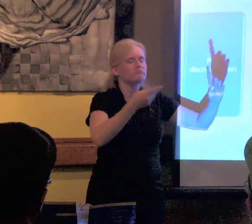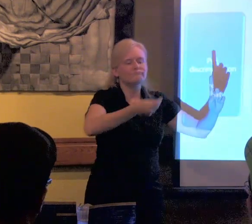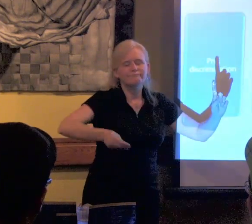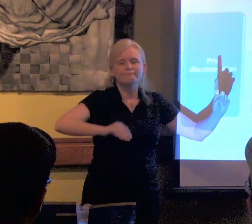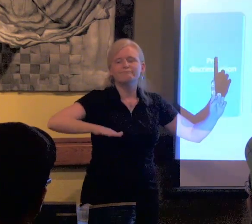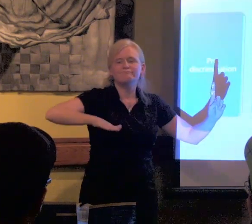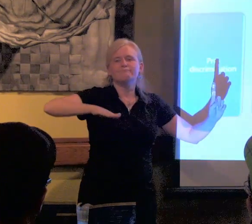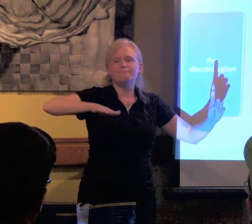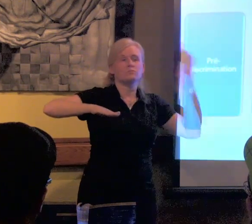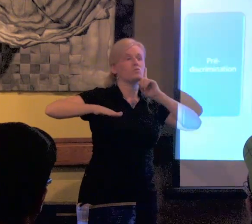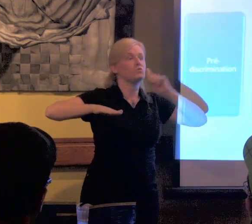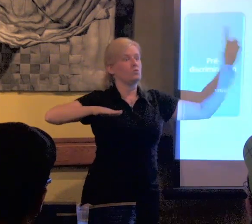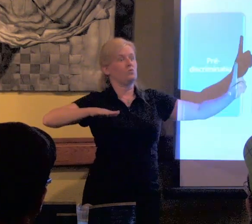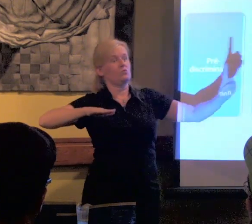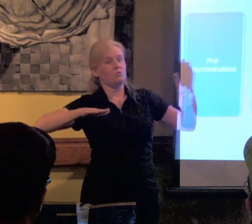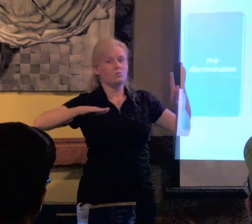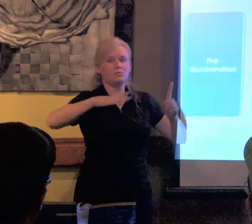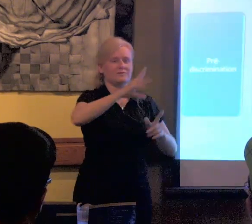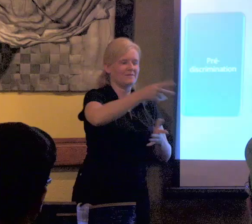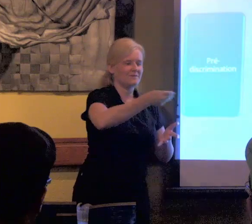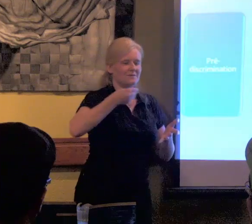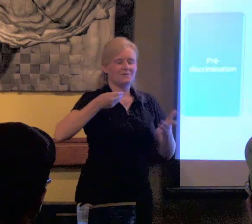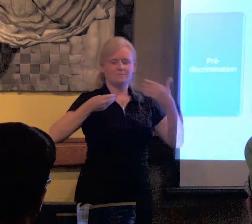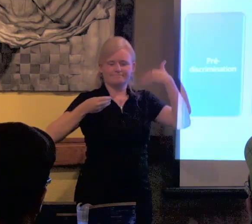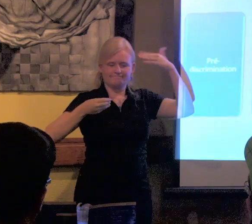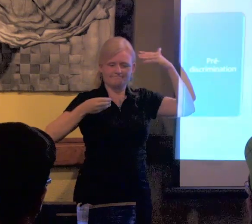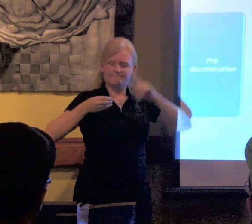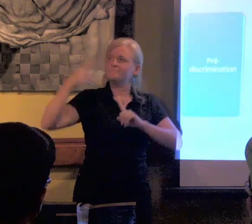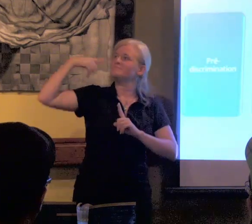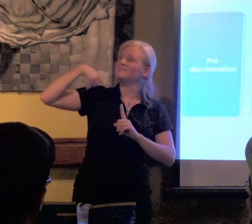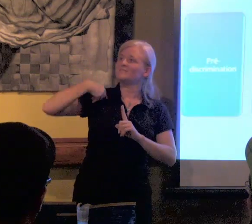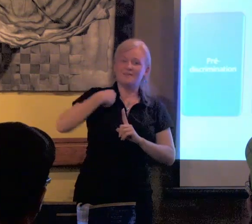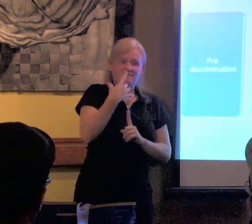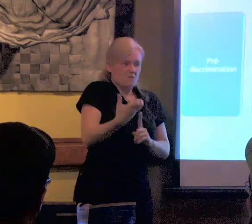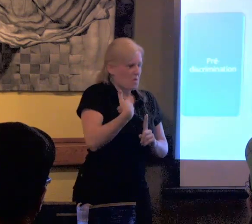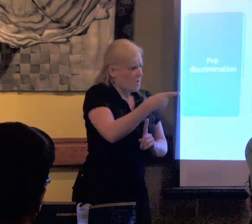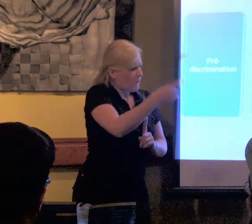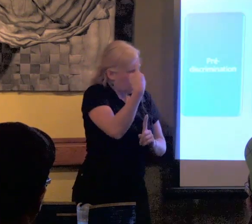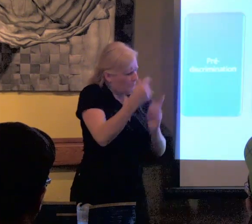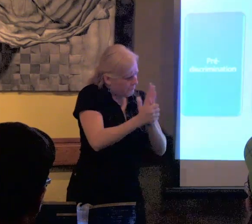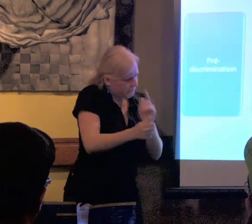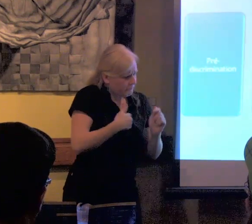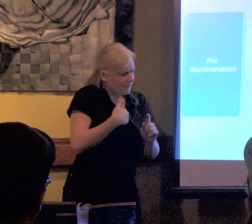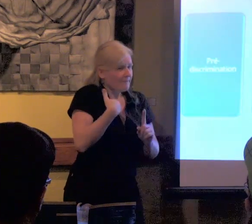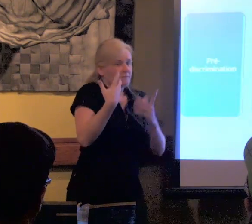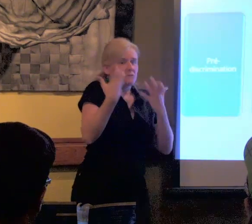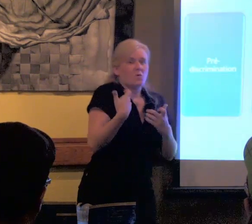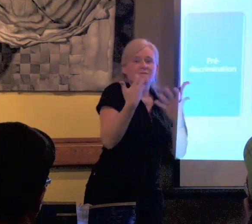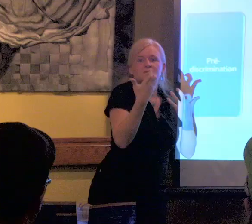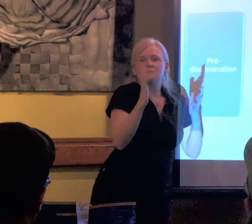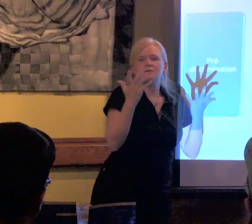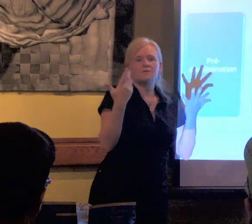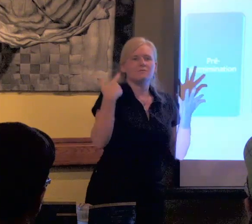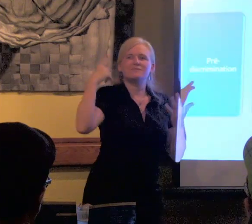qui se présentent et qui te le donnent. Et lorsqu'une personne sourde arrive pour donner un CV, bien, la secrétaire a eu l'ordre de l'employeur à